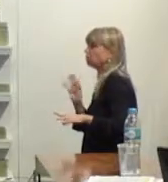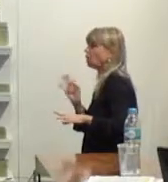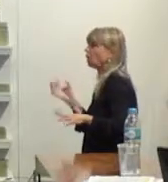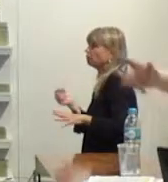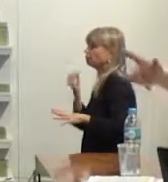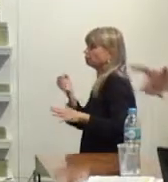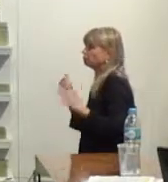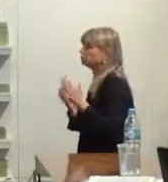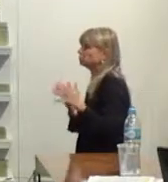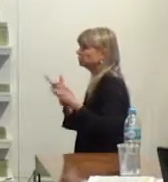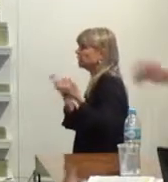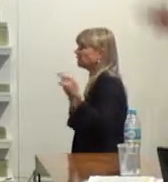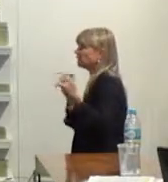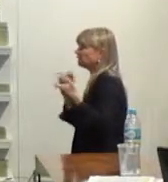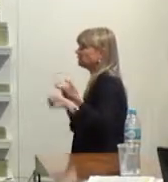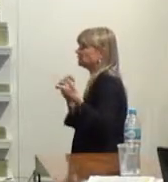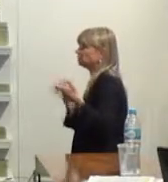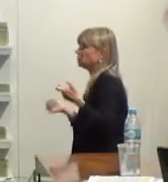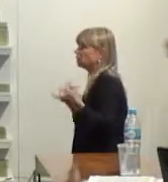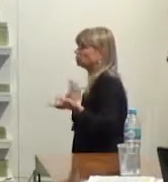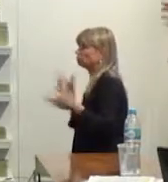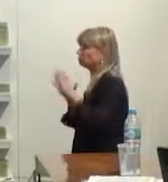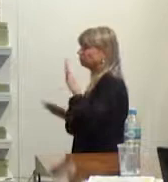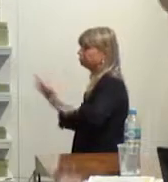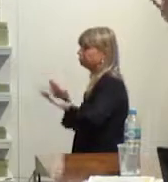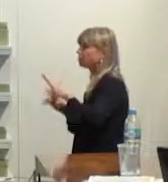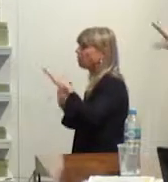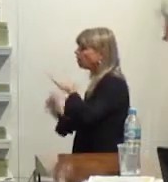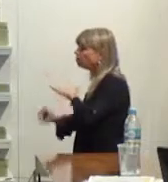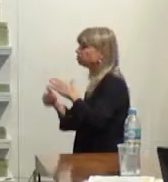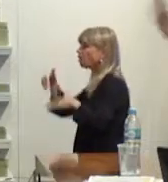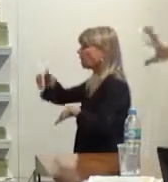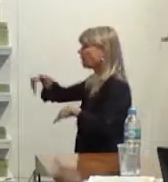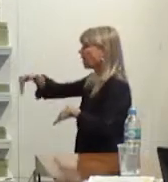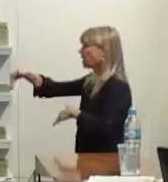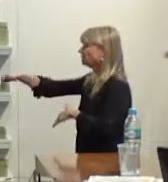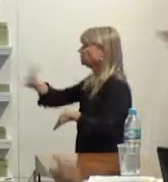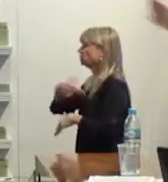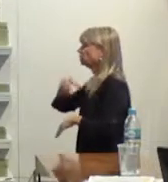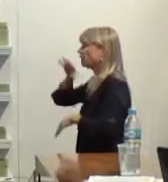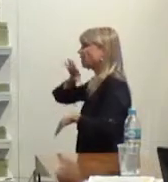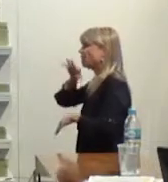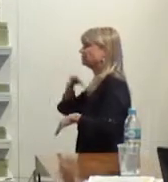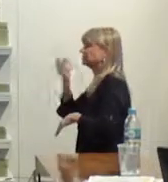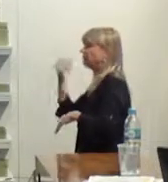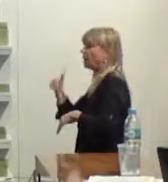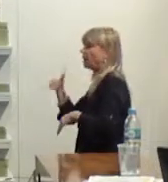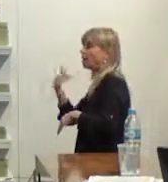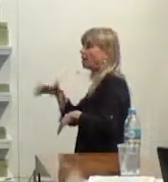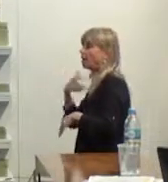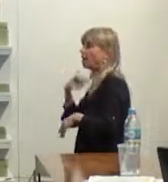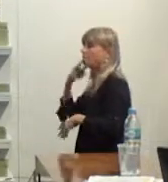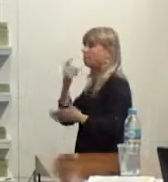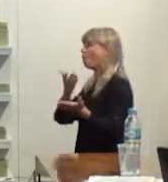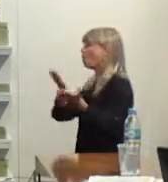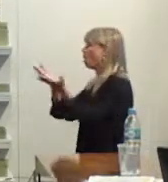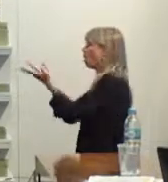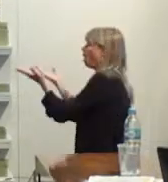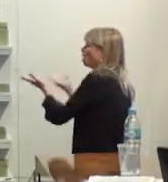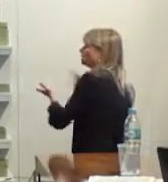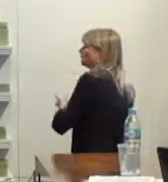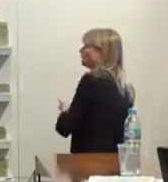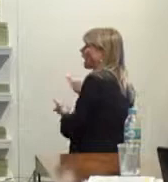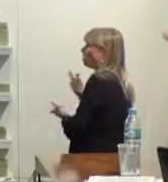rápido decir, hacemos un metrobús, poner unas estaciones amarillas caras y rápidamente mostrar una